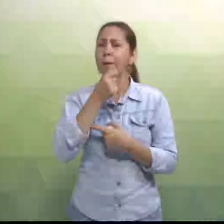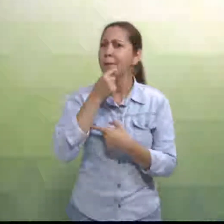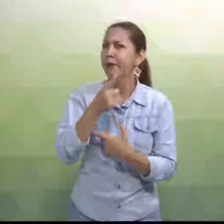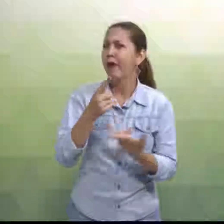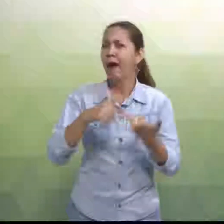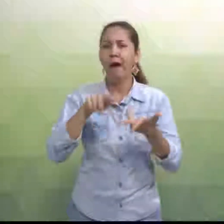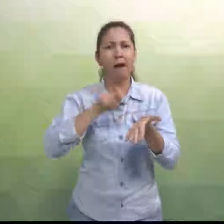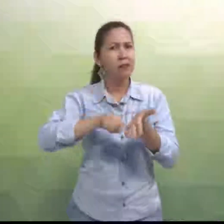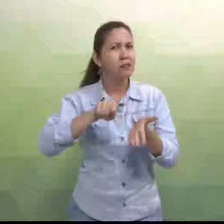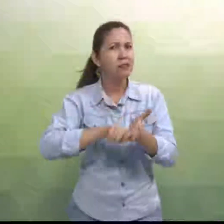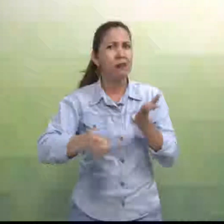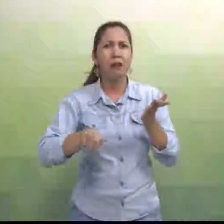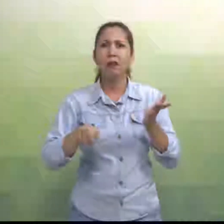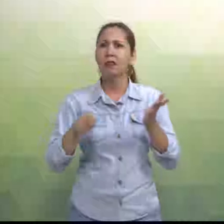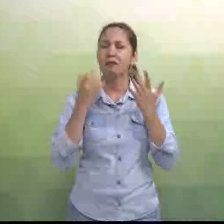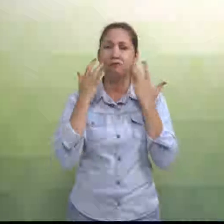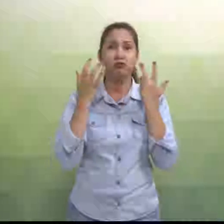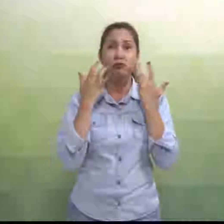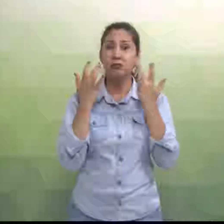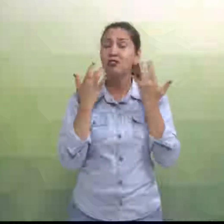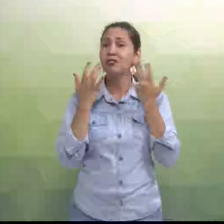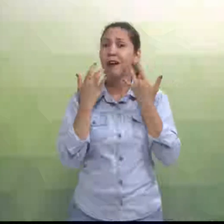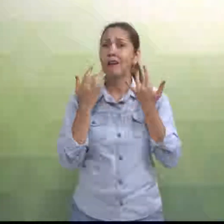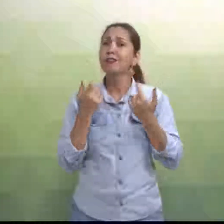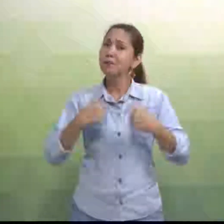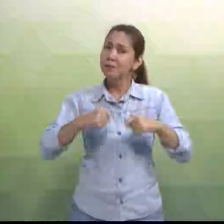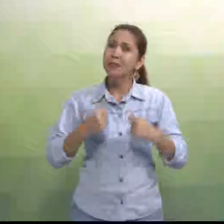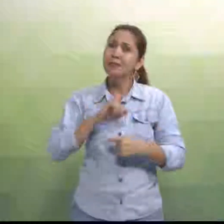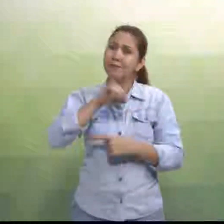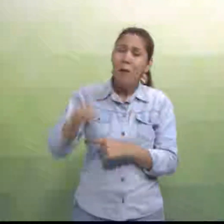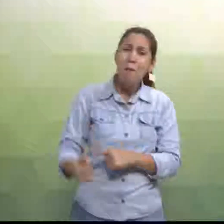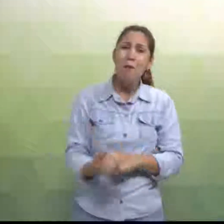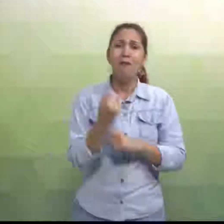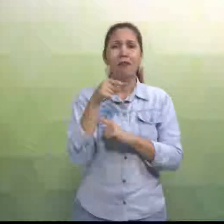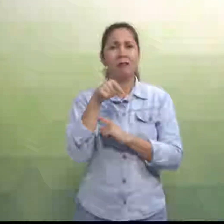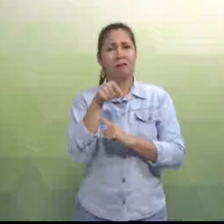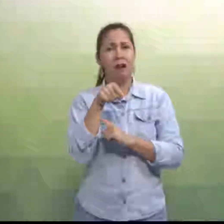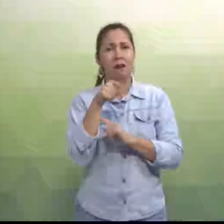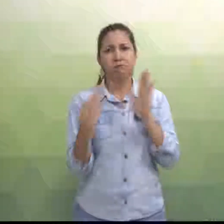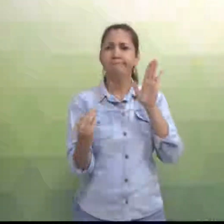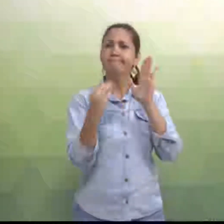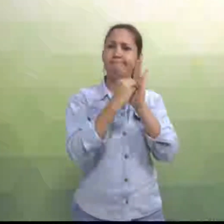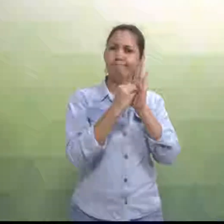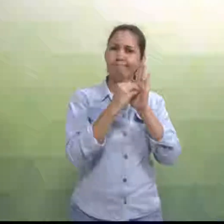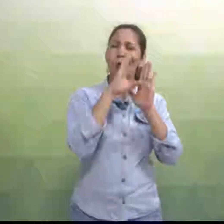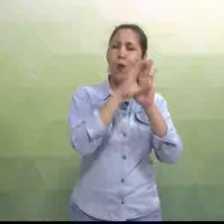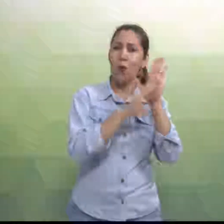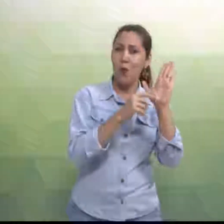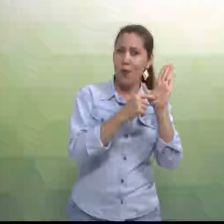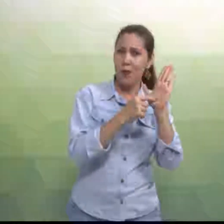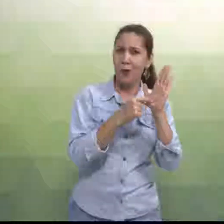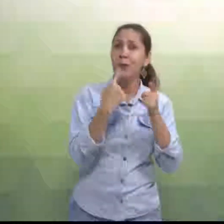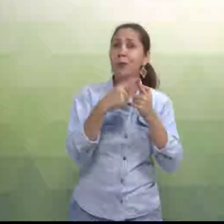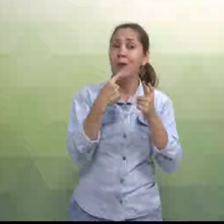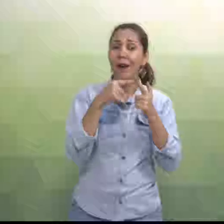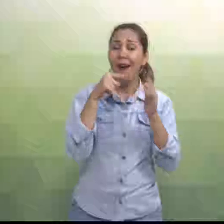utilizam a piada, a escrita e o teatro para isso. Então, é importante anexar essas temáticas ao